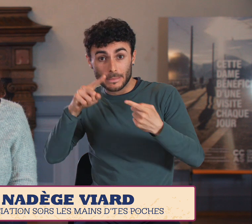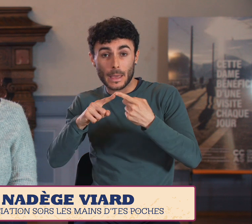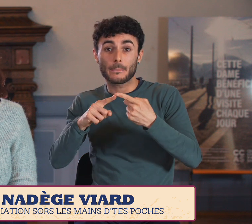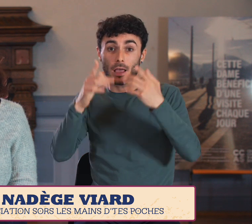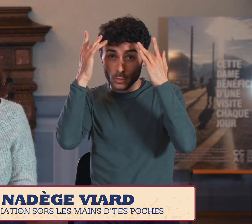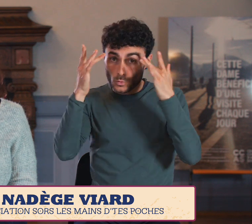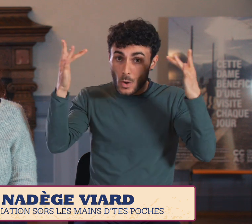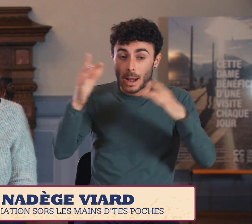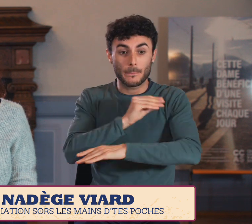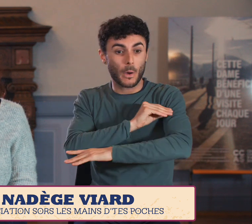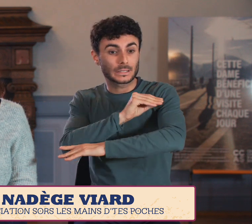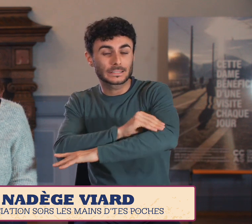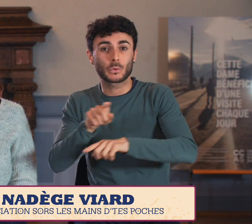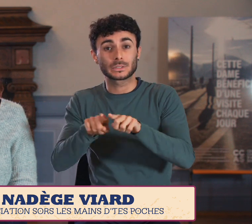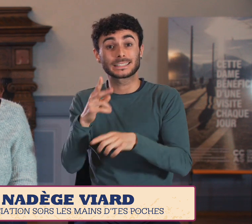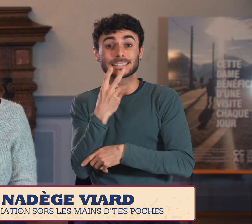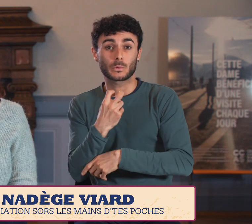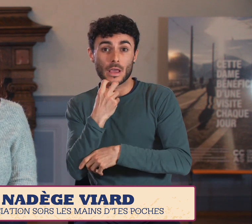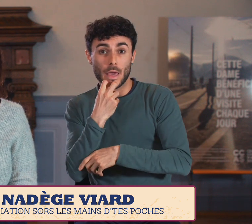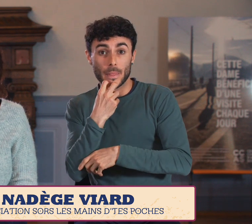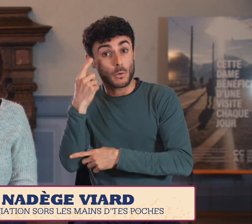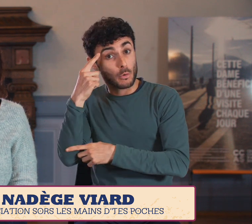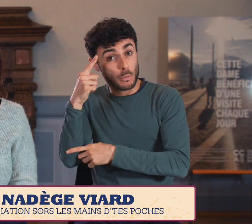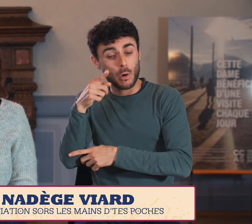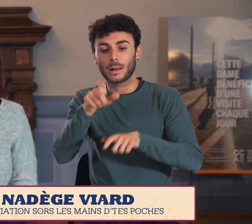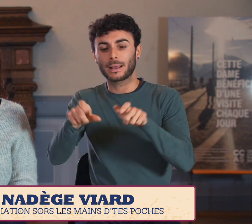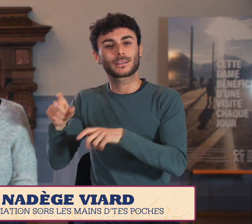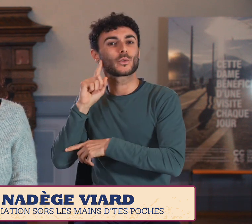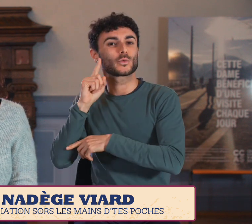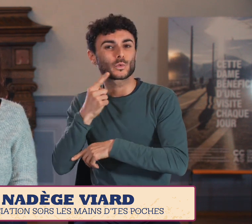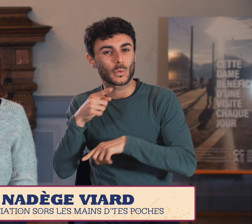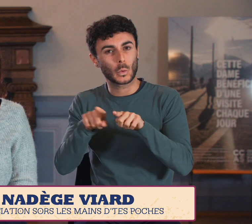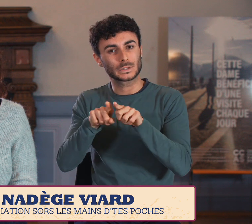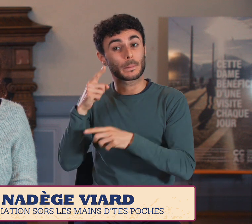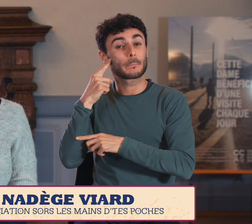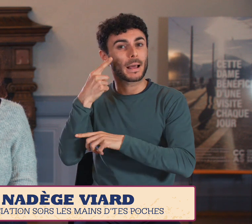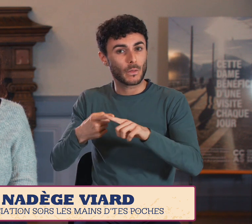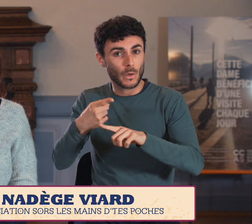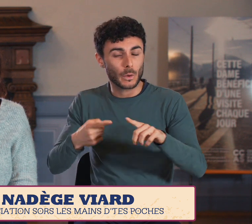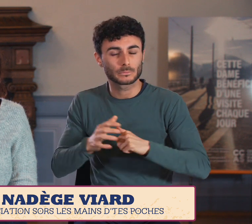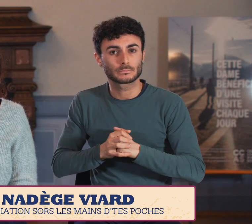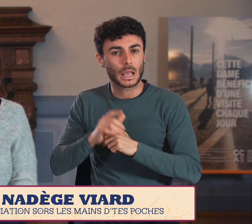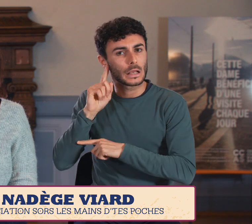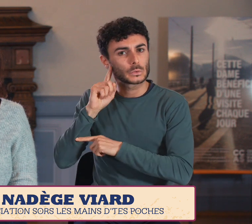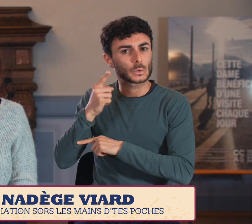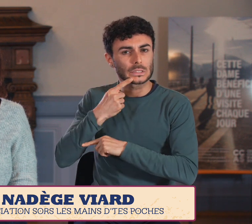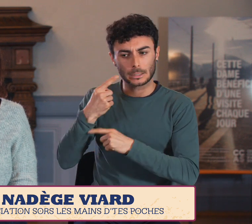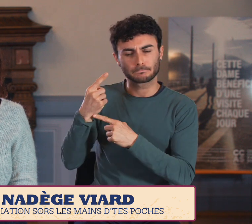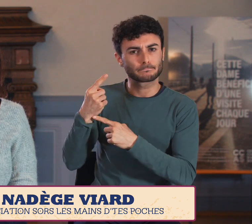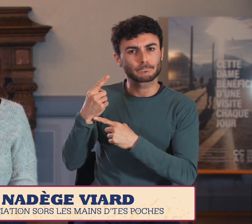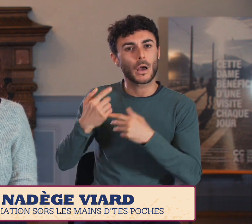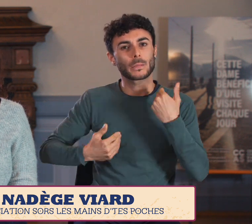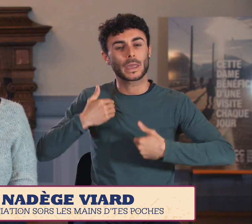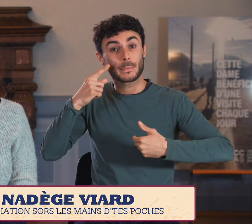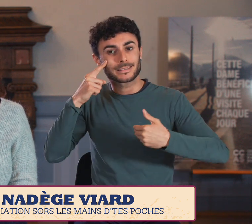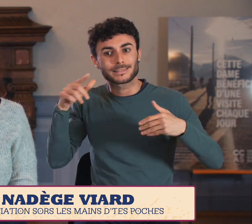pour les personnes sourdes et malentendantes la surdité est en handicap silencieux et invisible un